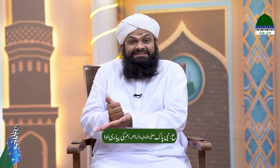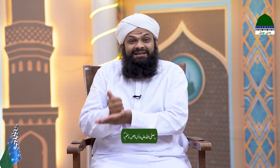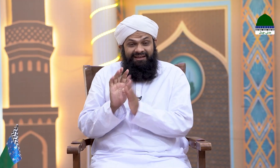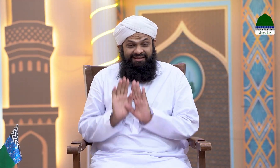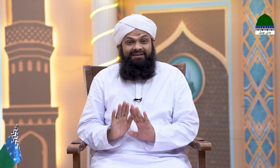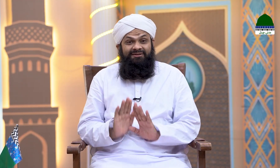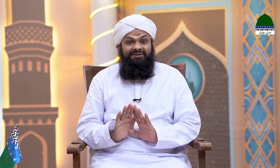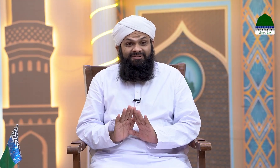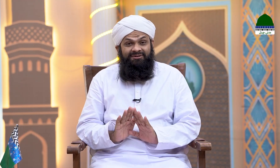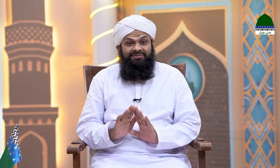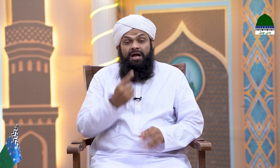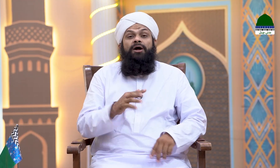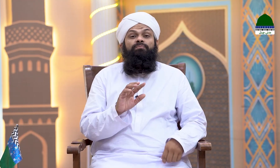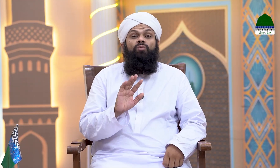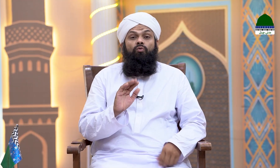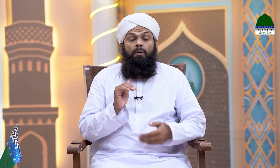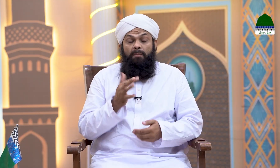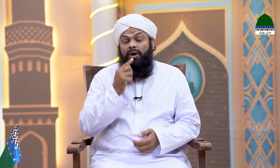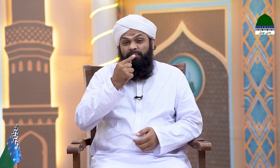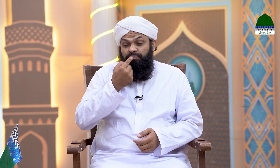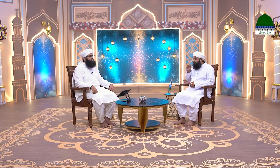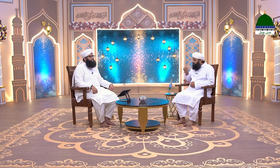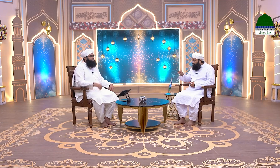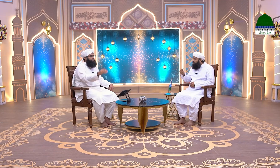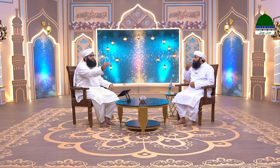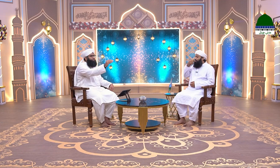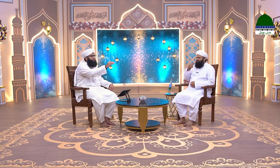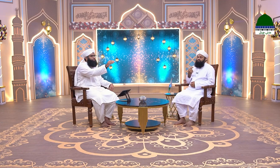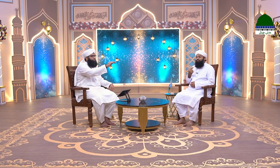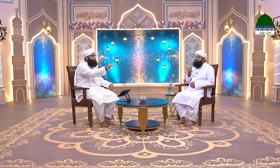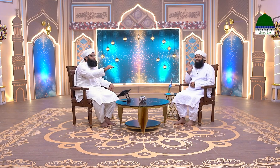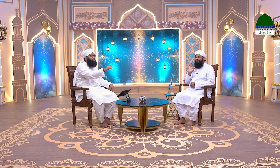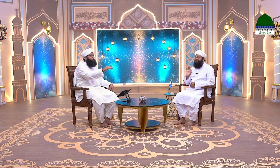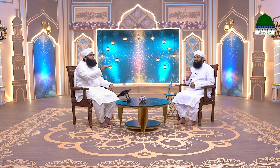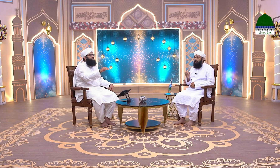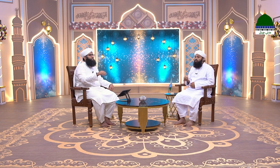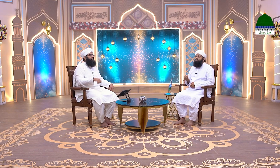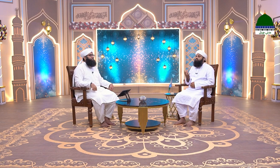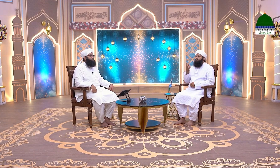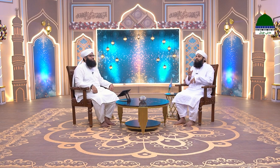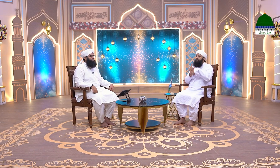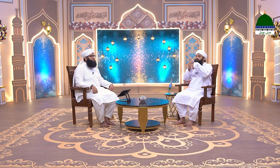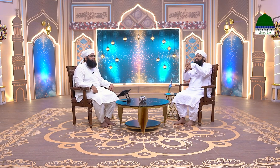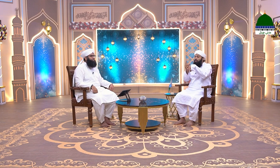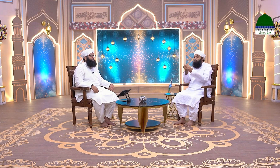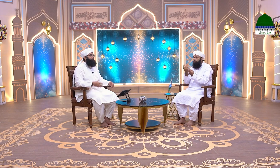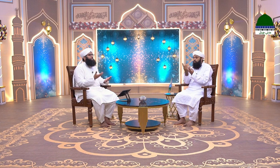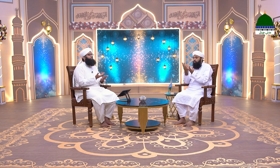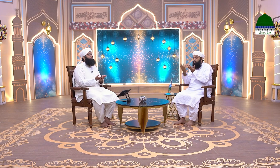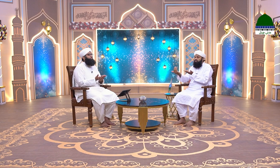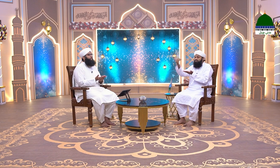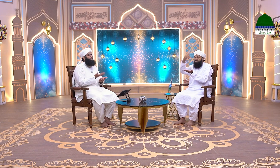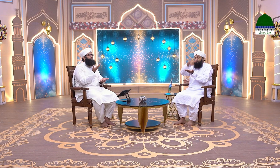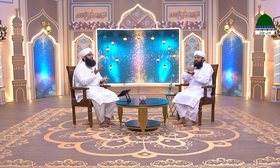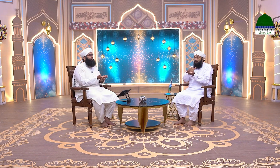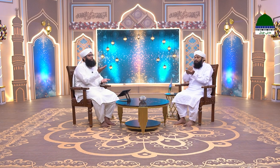اللہ، کسی کو گھٹی دے رہے ہیں حضور علیہ السلام۔ اللہ اکبر، مدینے کے بچے صبح صبح حضور جان عالم صلی اللہ علیہ وآلہ وسلم کی